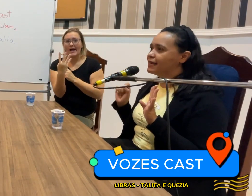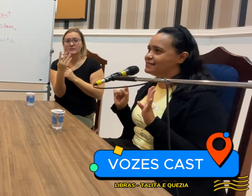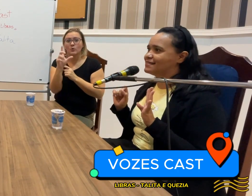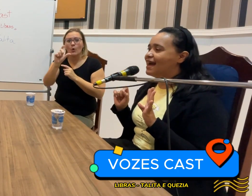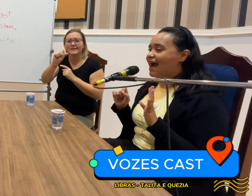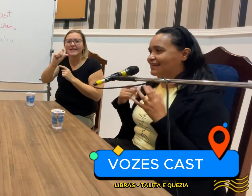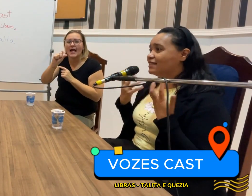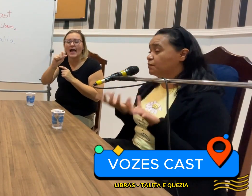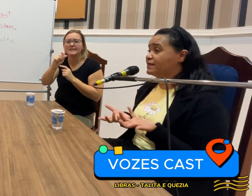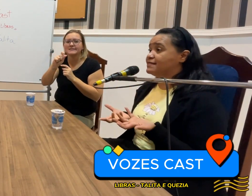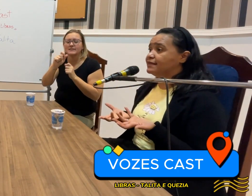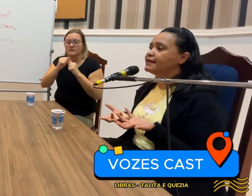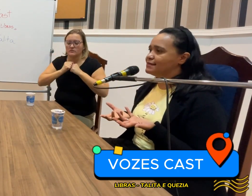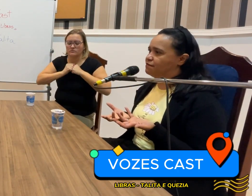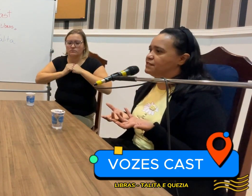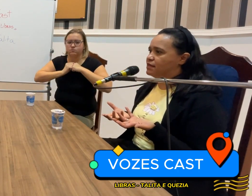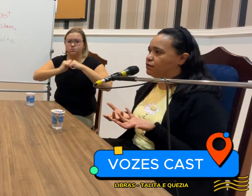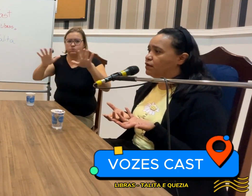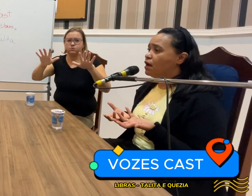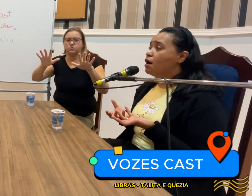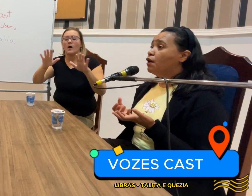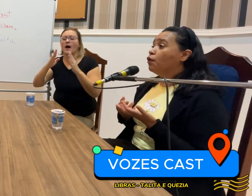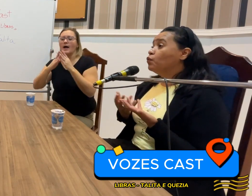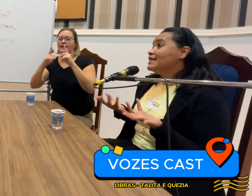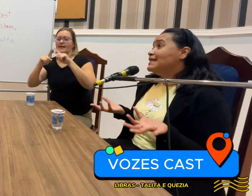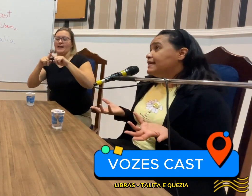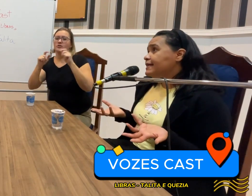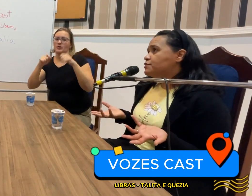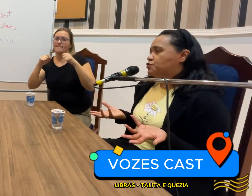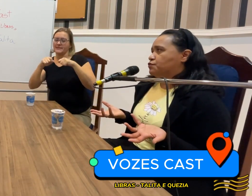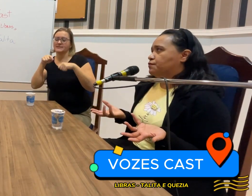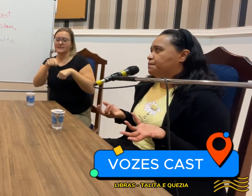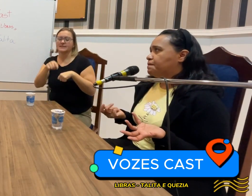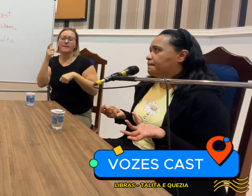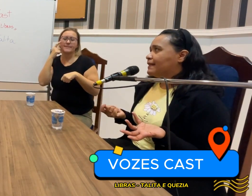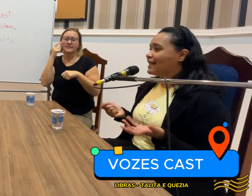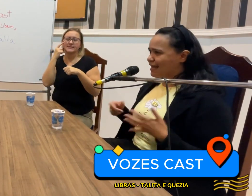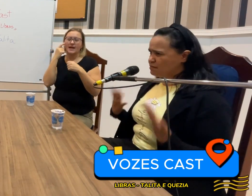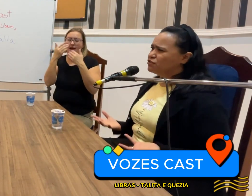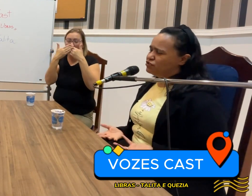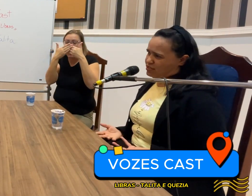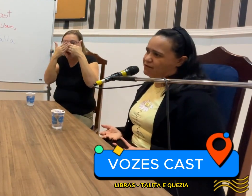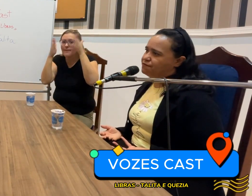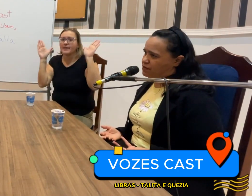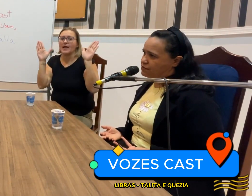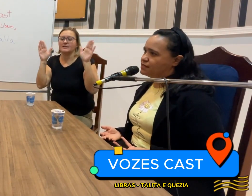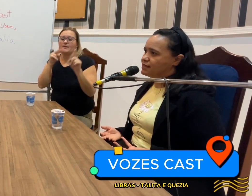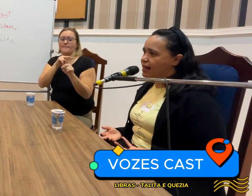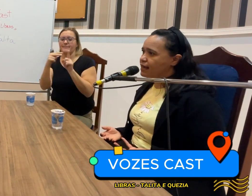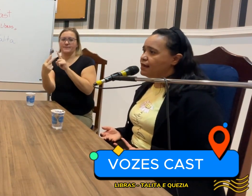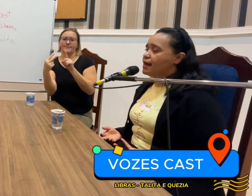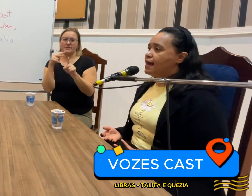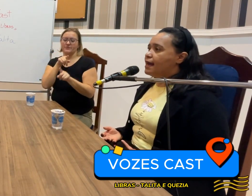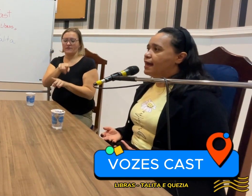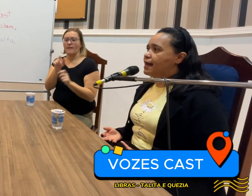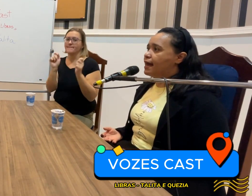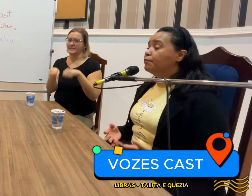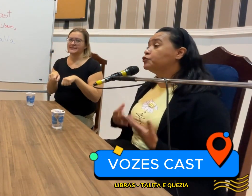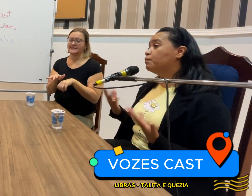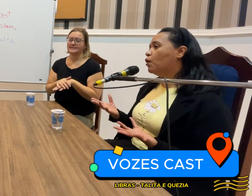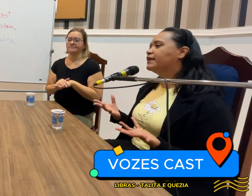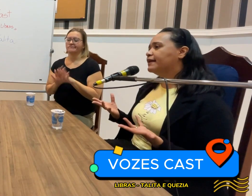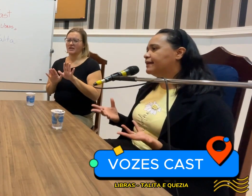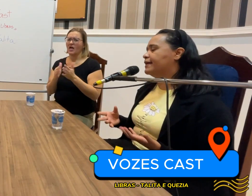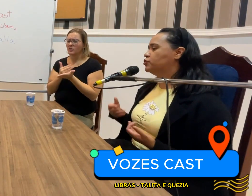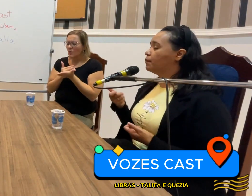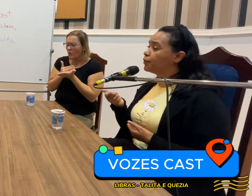somos 10. A igreja precisa ter essa visão. Precisa. O início traz muitos desafios, né? É